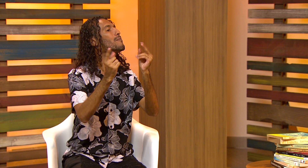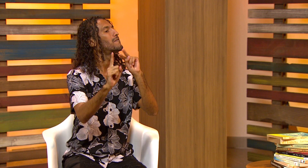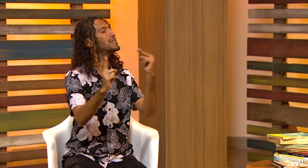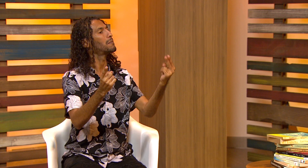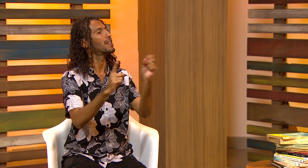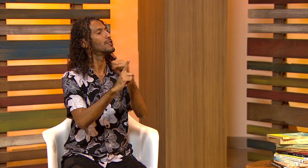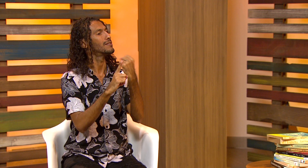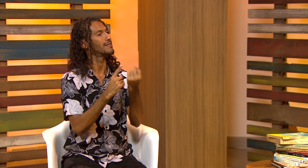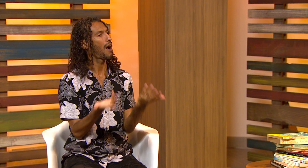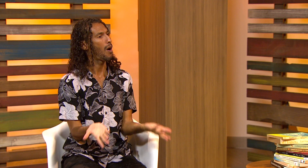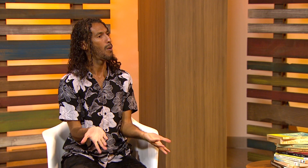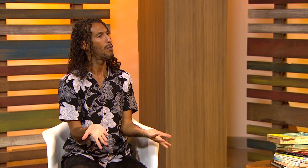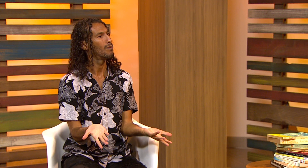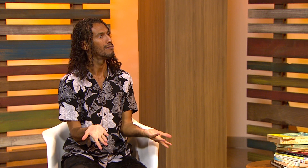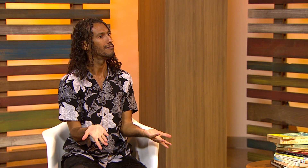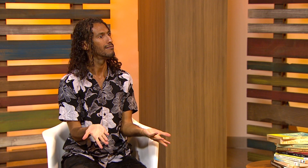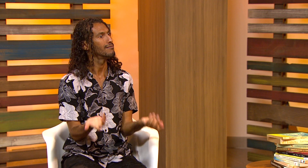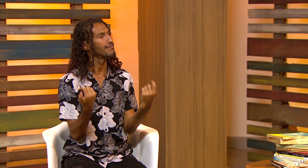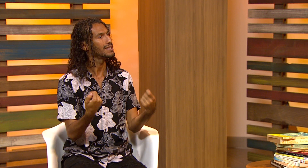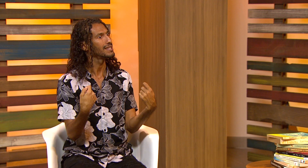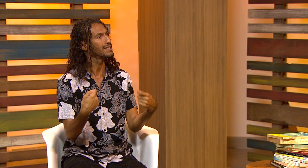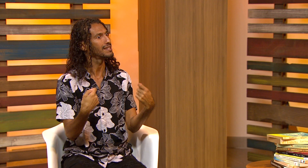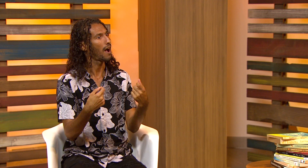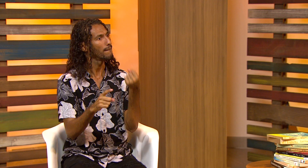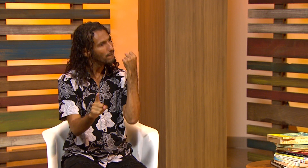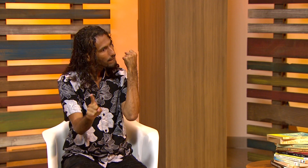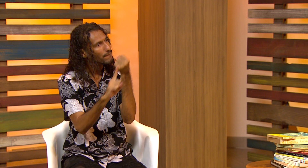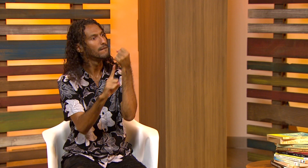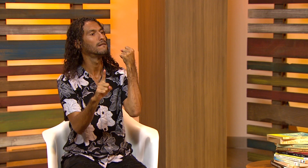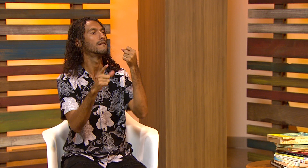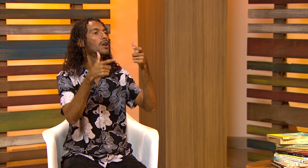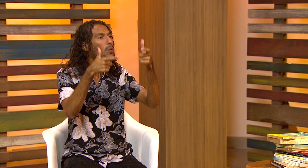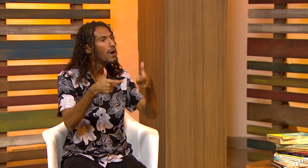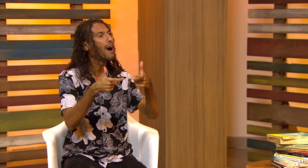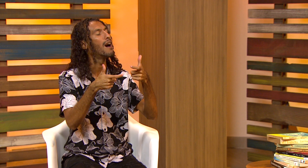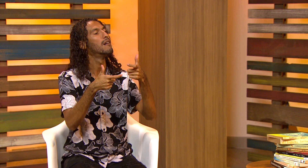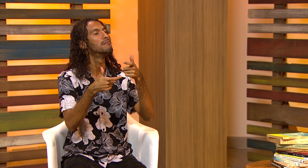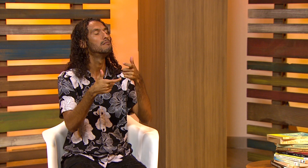em hospitais, áreas da saúde, precisa lutar nesses lugares.